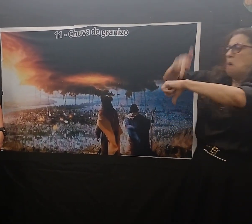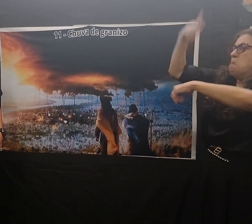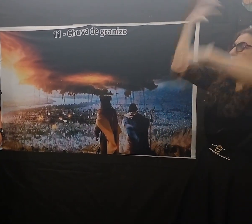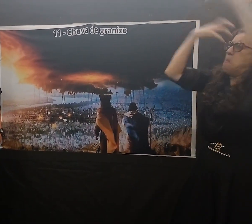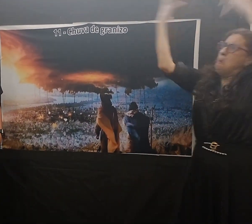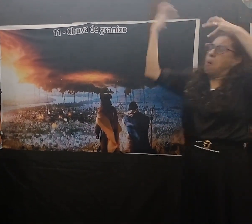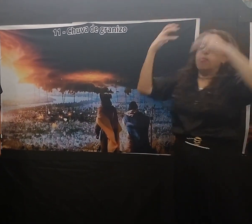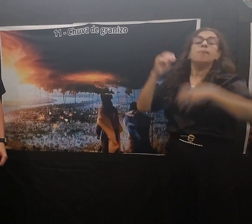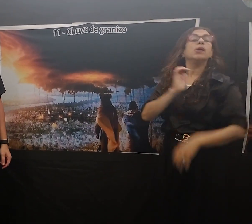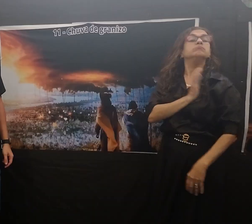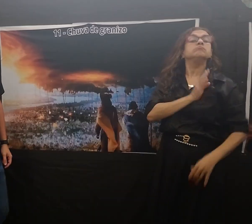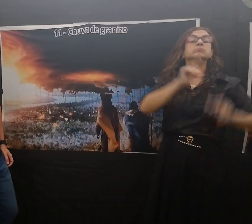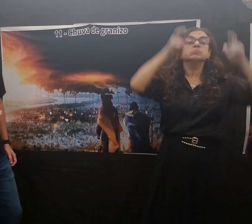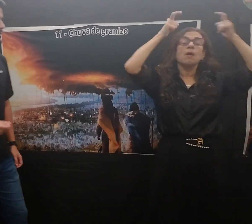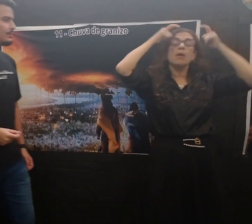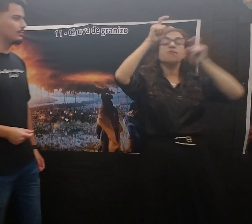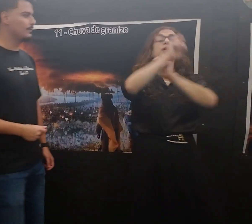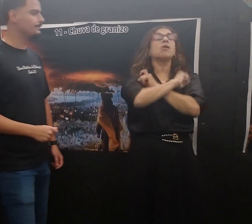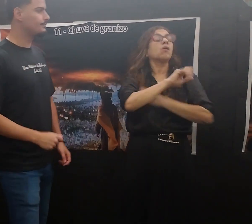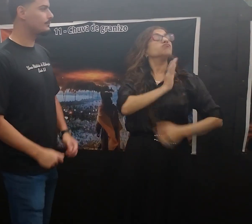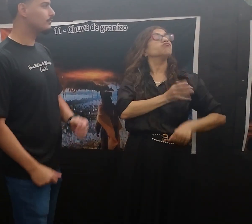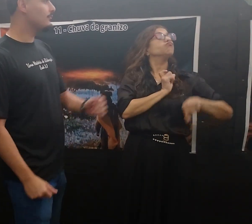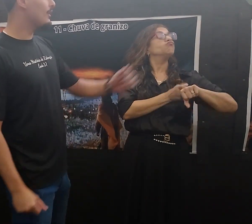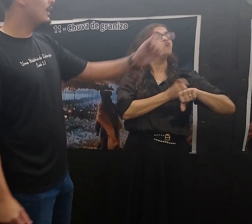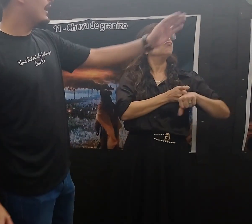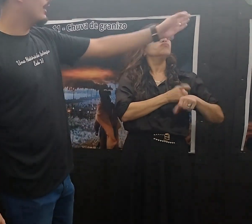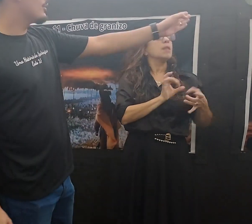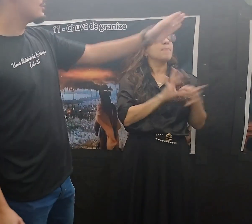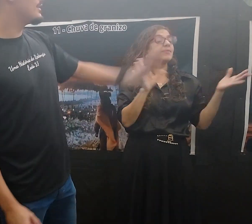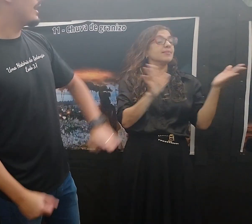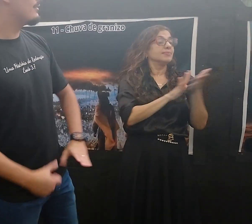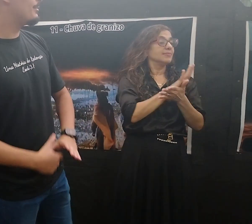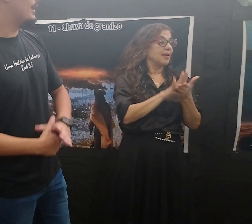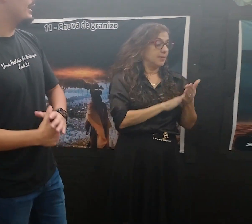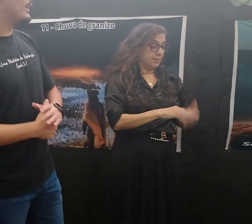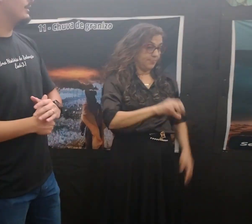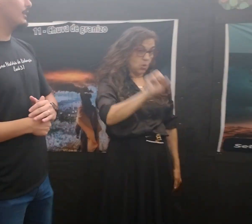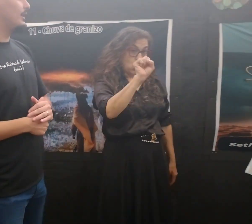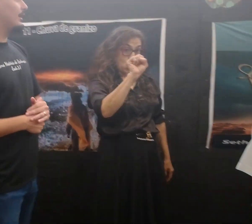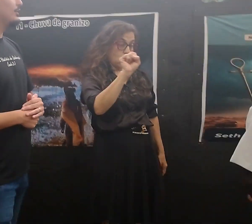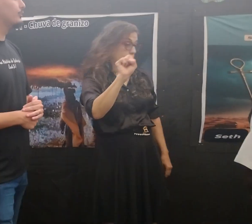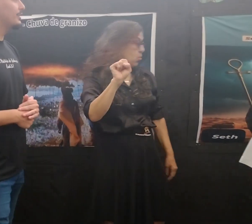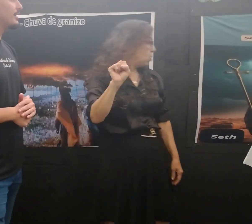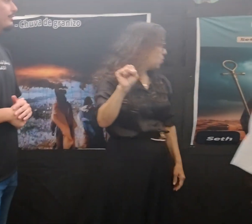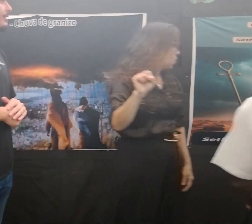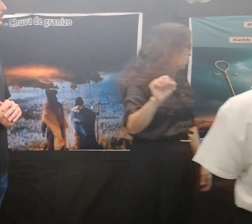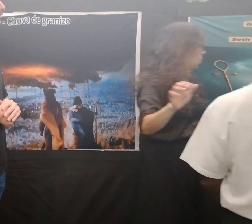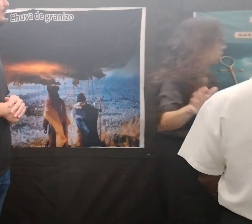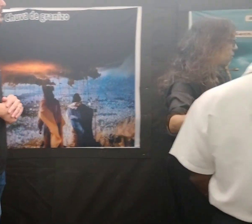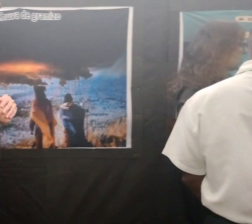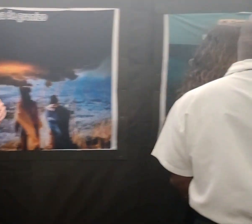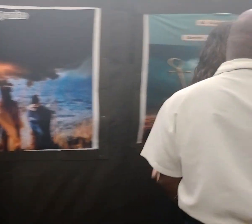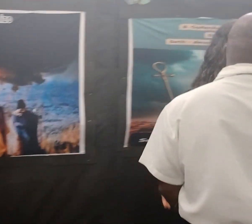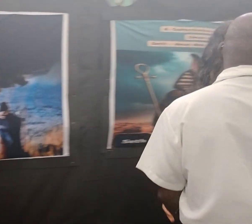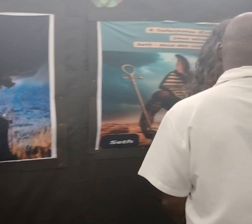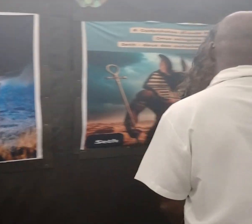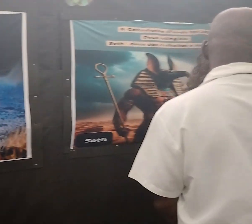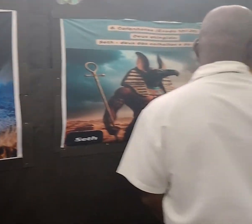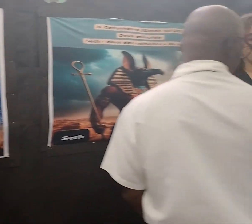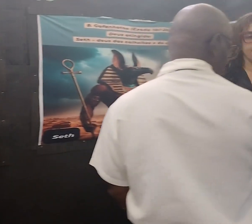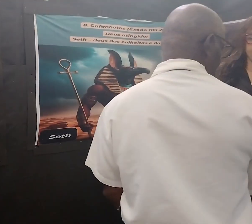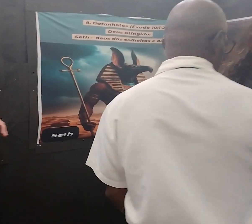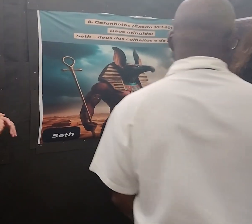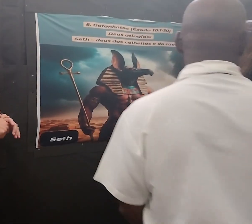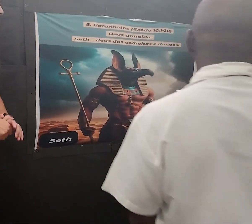coração de Faraó continuava endurecido. A nossa oitava praga é a chuva de gafanhotos ali. O